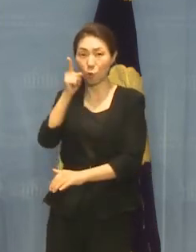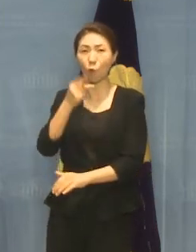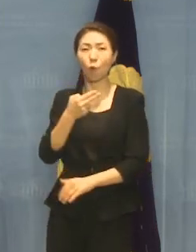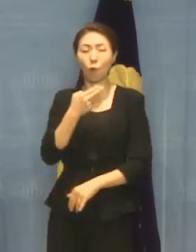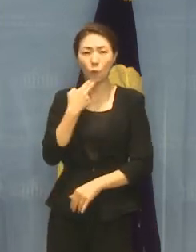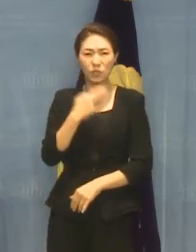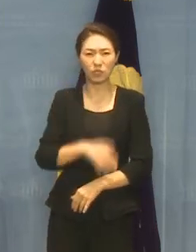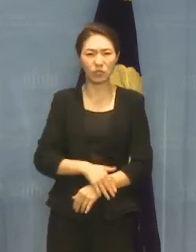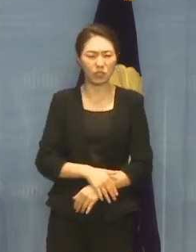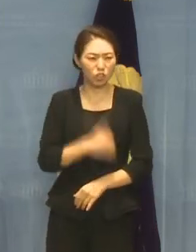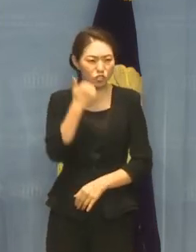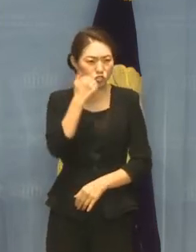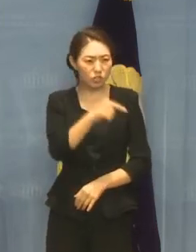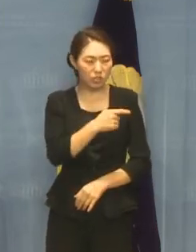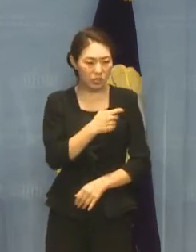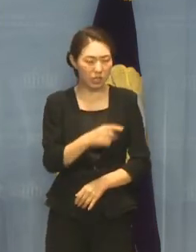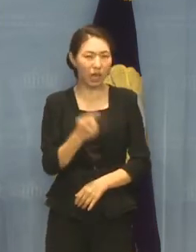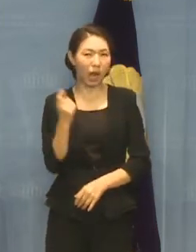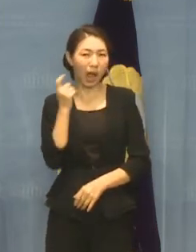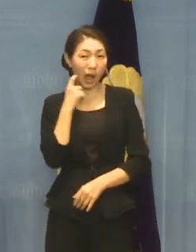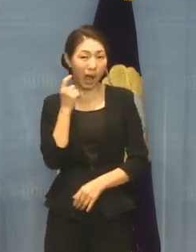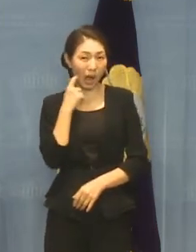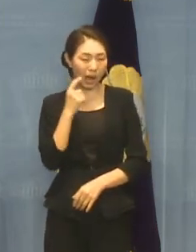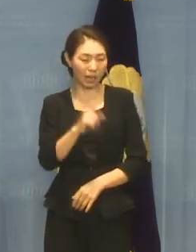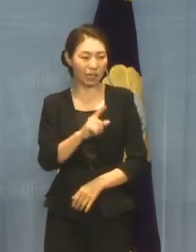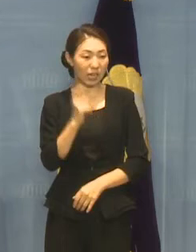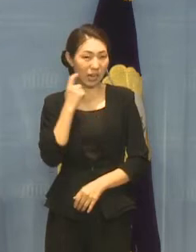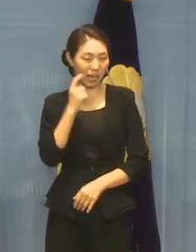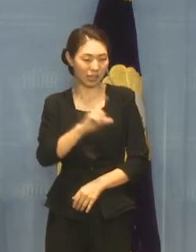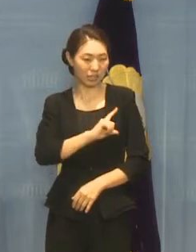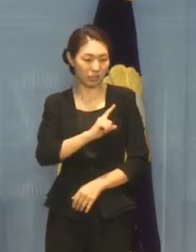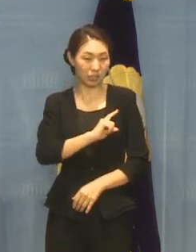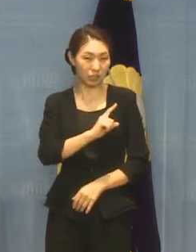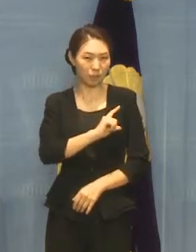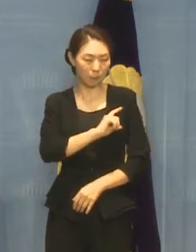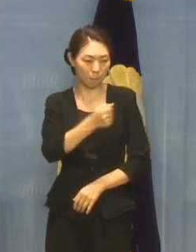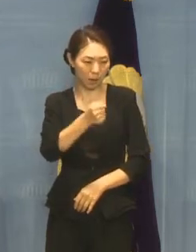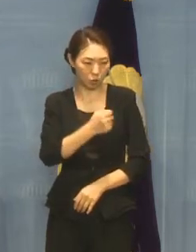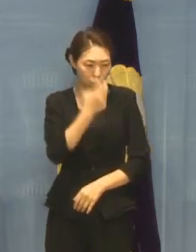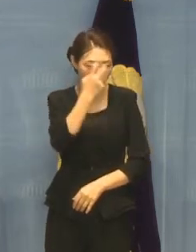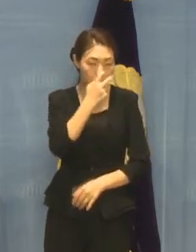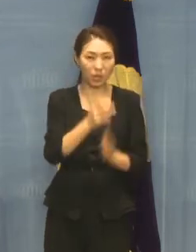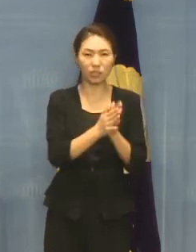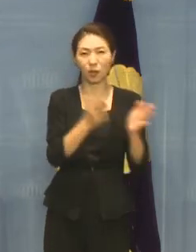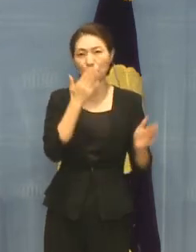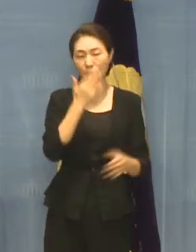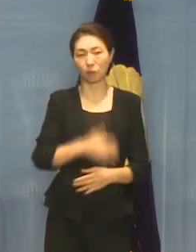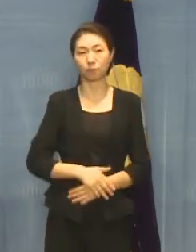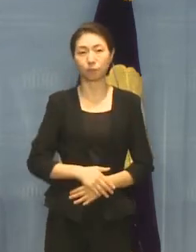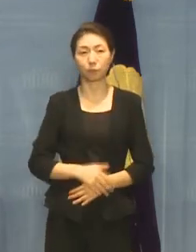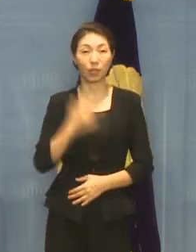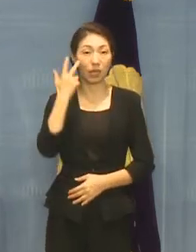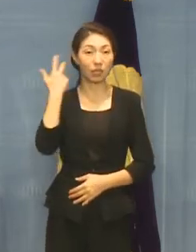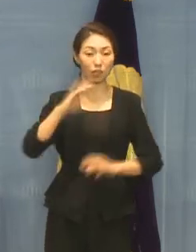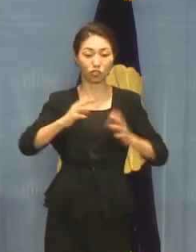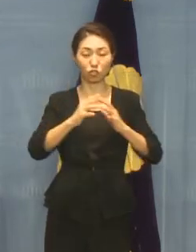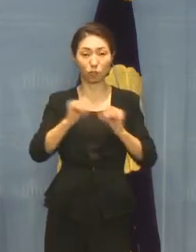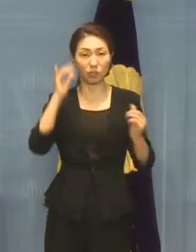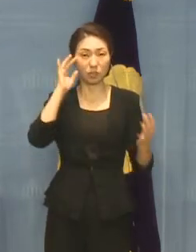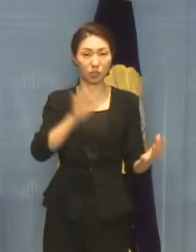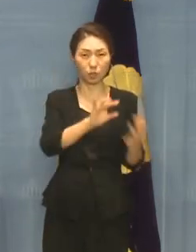수사 등을 할 수 있도록 수사 특례를 부여하고 있습니다. 다음은 지난주 국민동의청원 접수